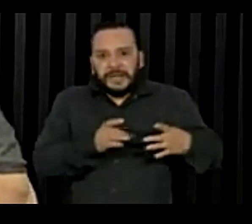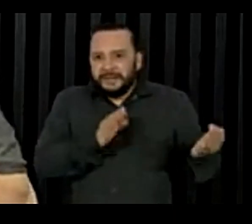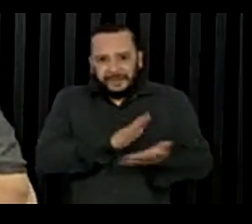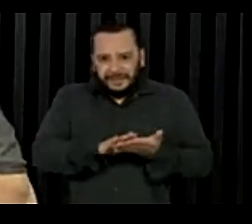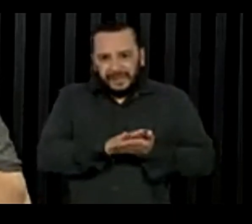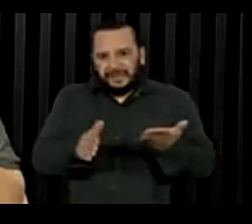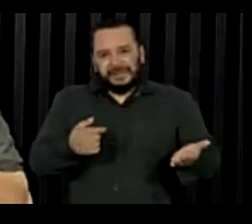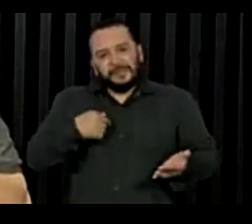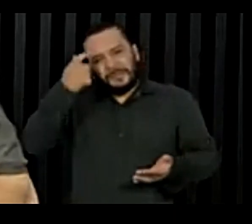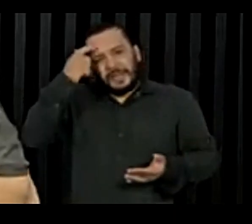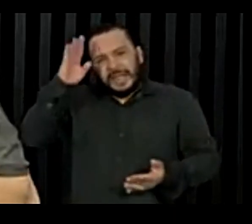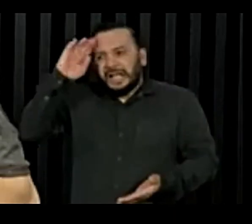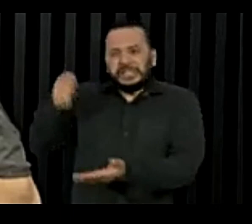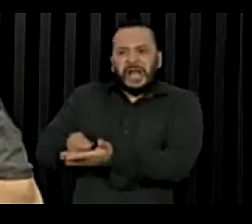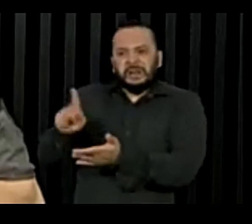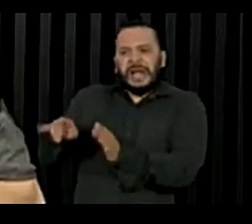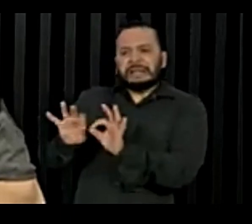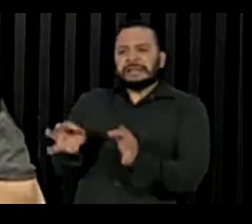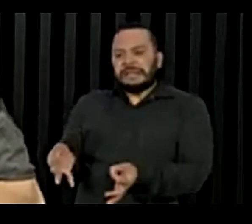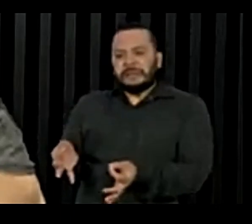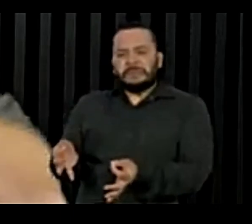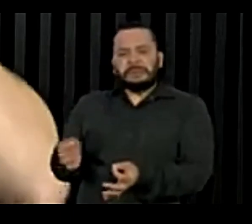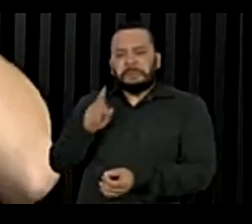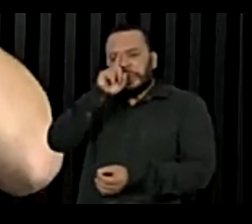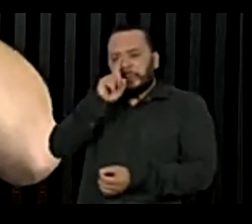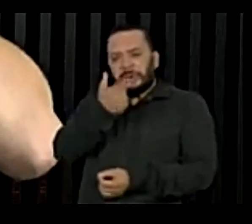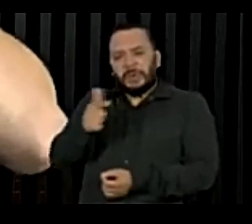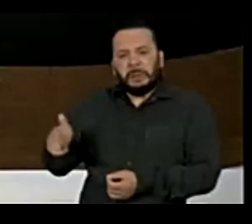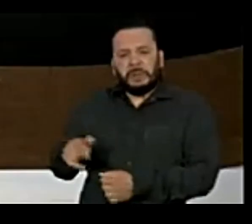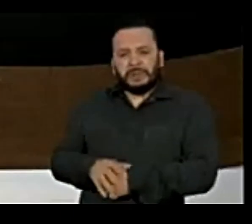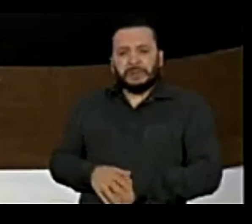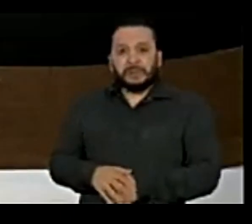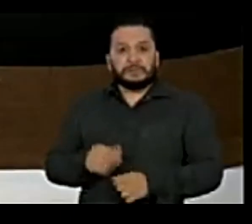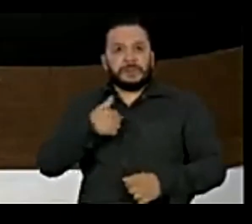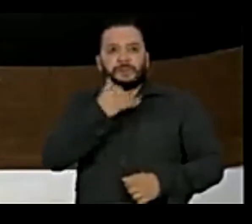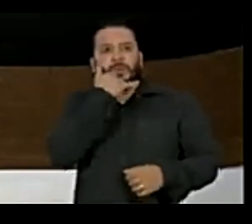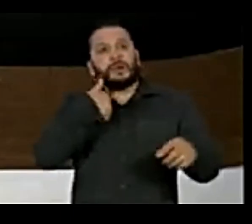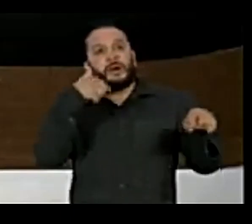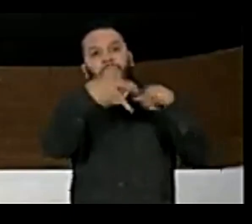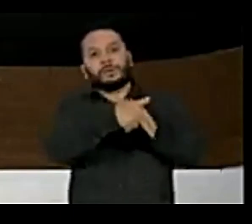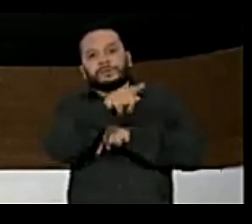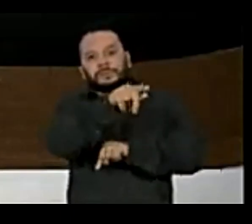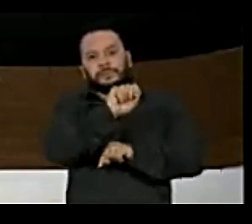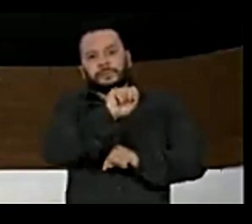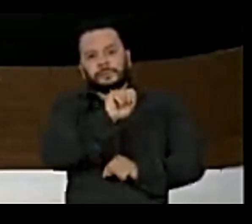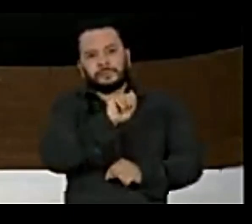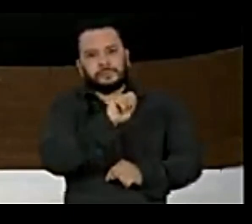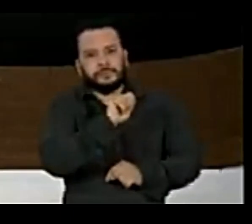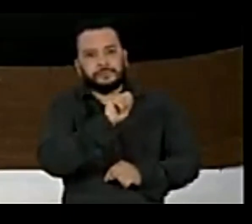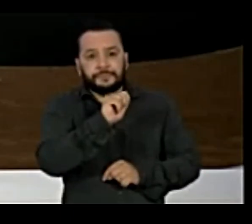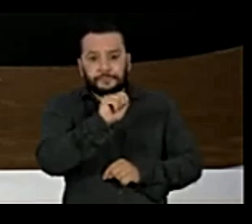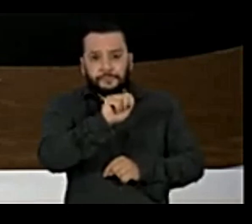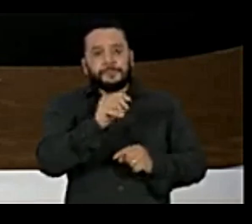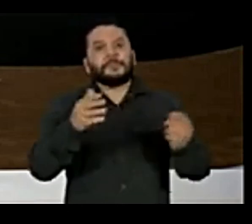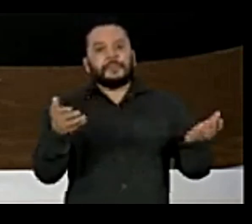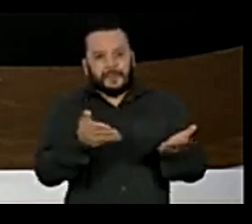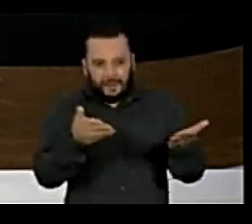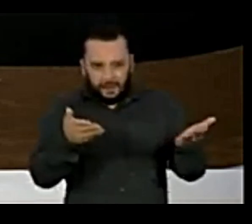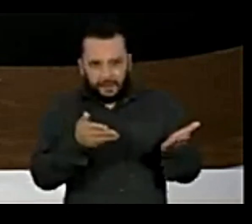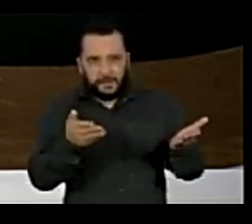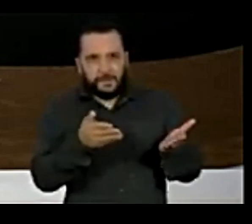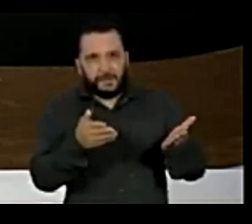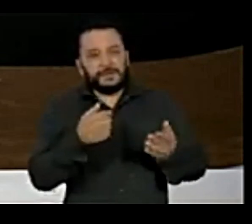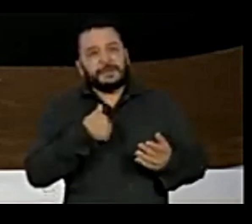uma realidade, Felipe, como uma possibilidade. Oi? Não querendo te cortar, mas eu acho que agora a gente já está derivando